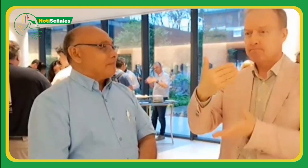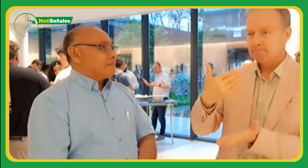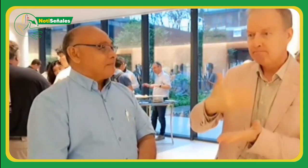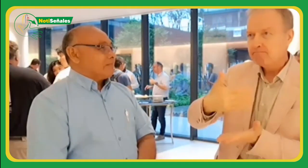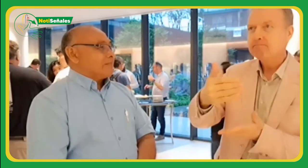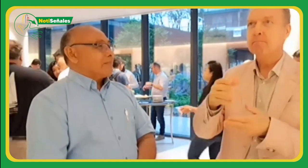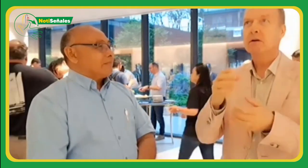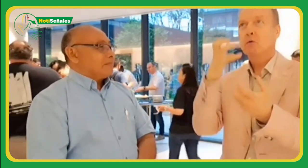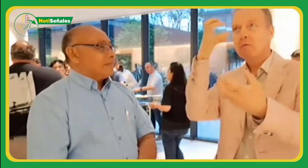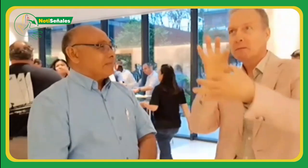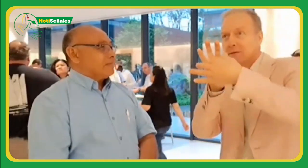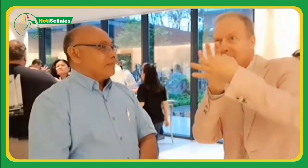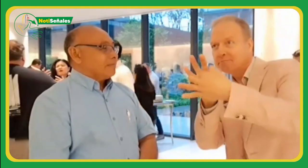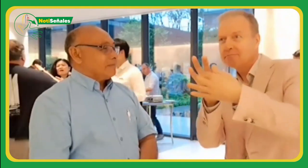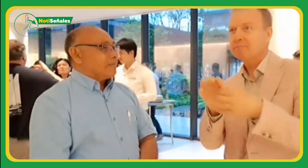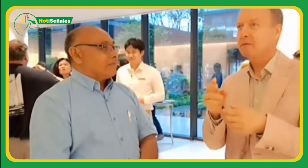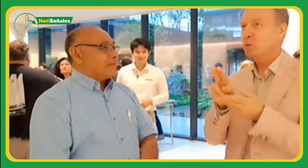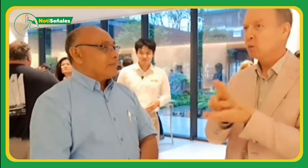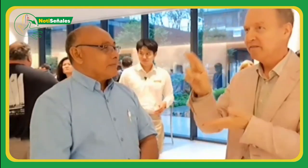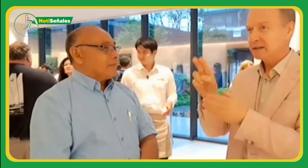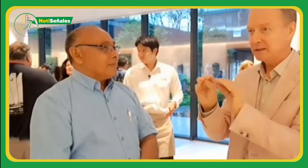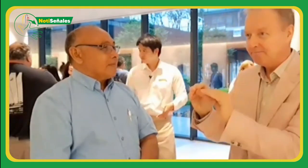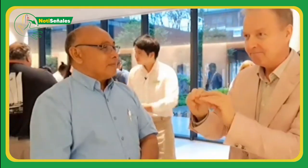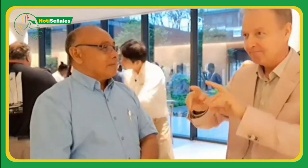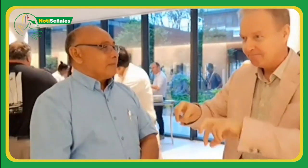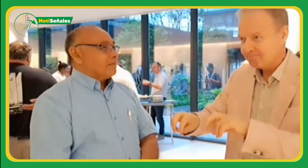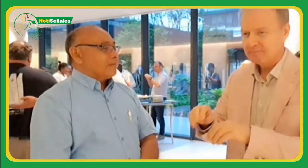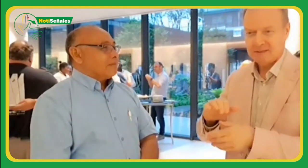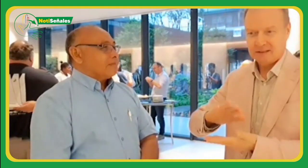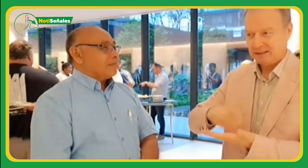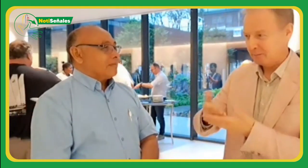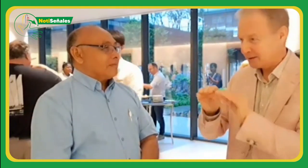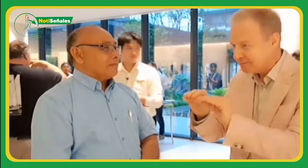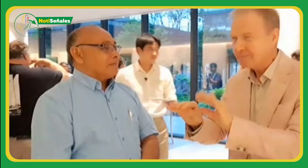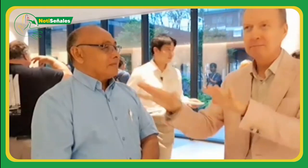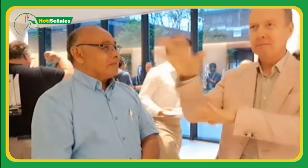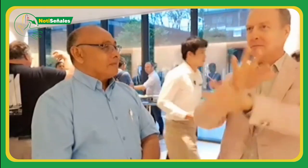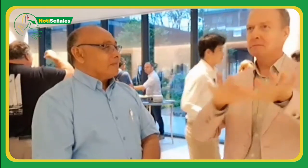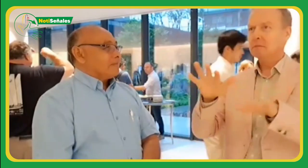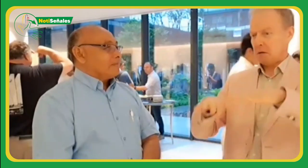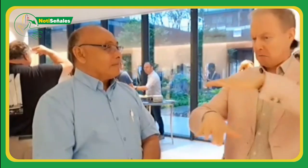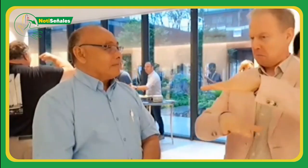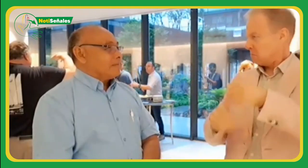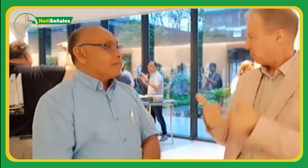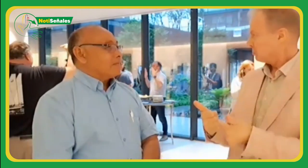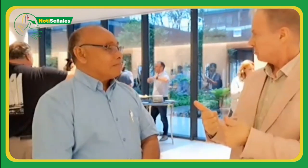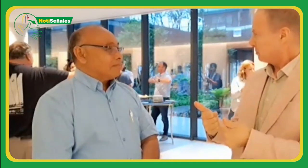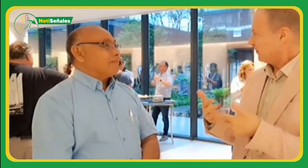contaban con una planeación que reflejaba acciones de incidencia diálogo con el gobierno investigaciones desde la academia formación e intérpretes